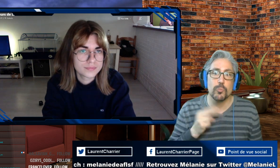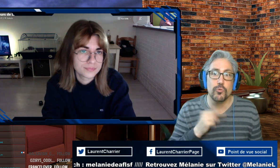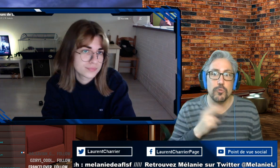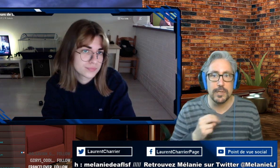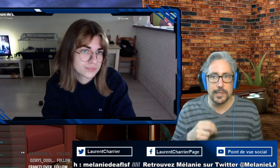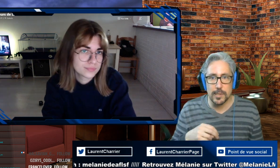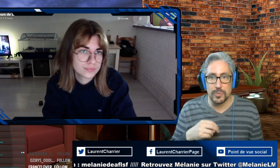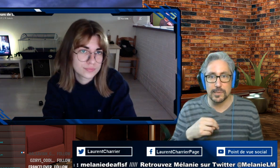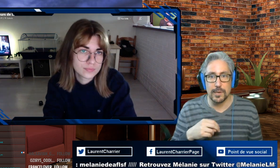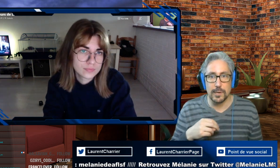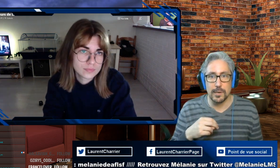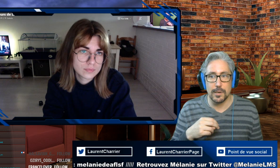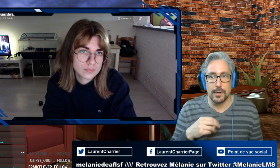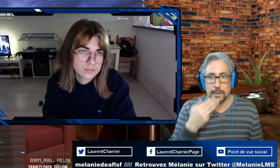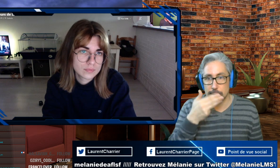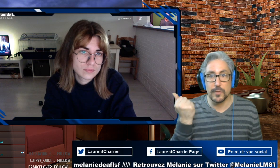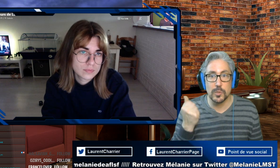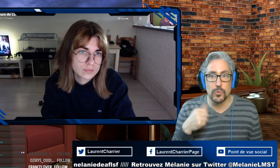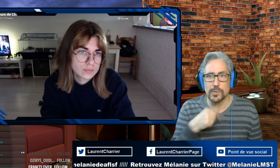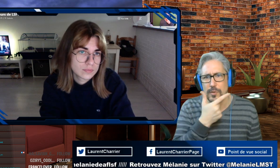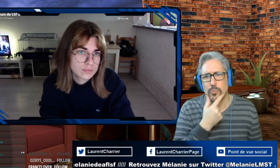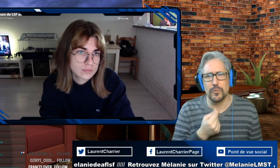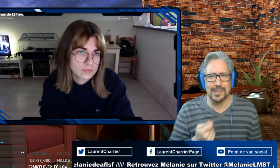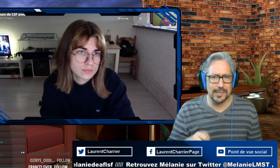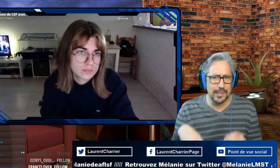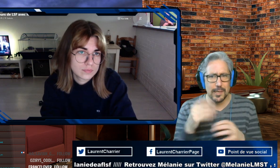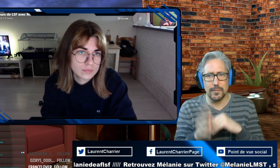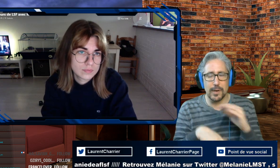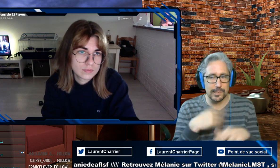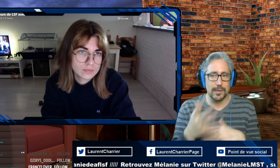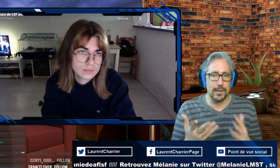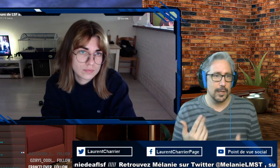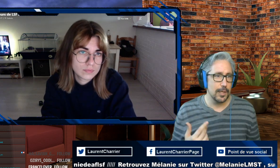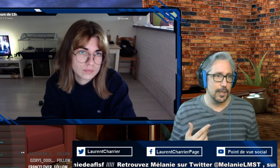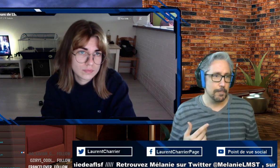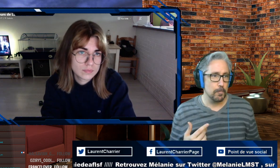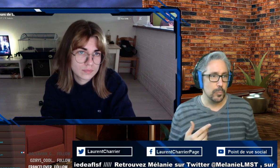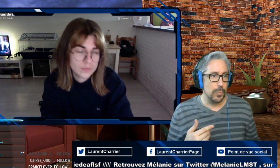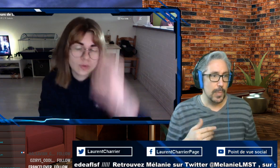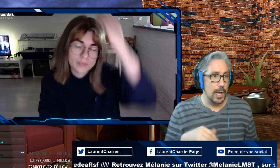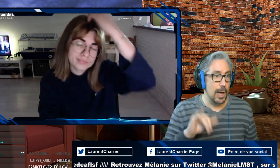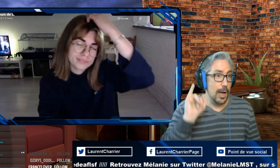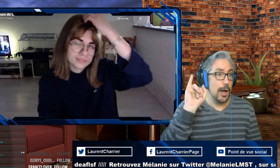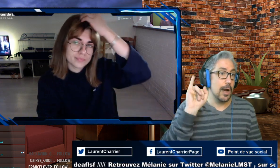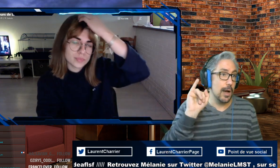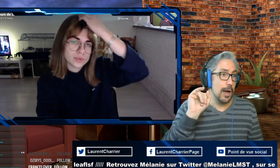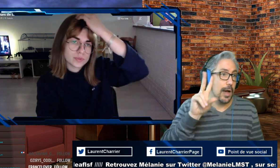vous allez apprendre plus vite, et puis ça va être mieux, ça va être plus facile, voilà. Ça